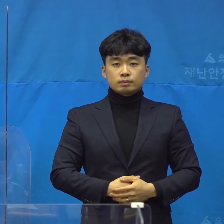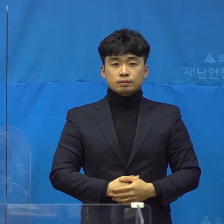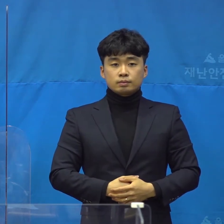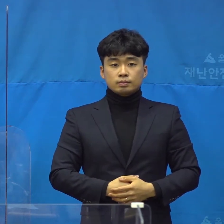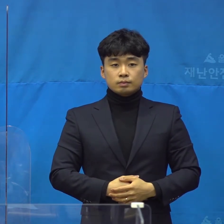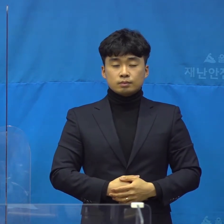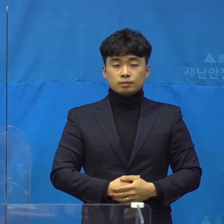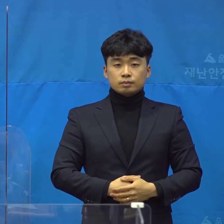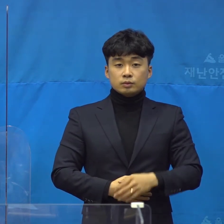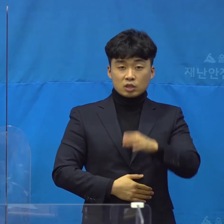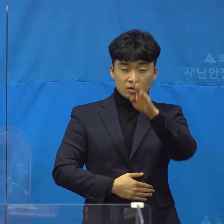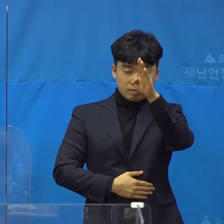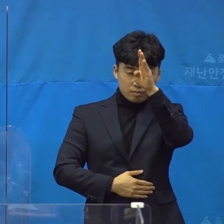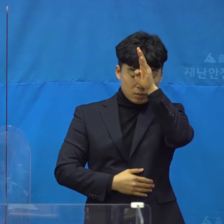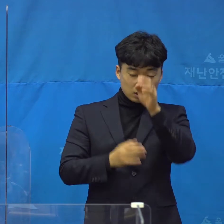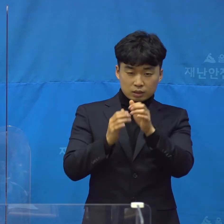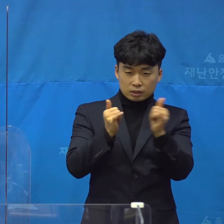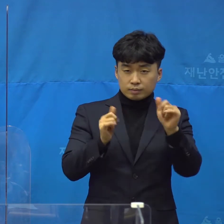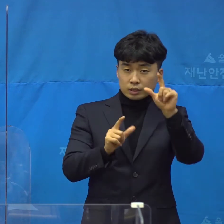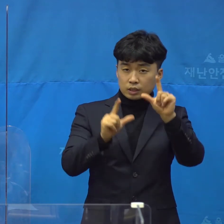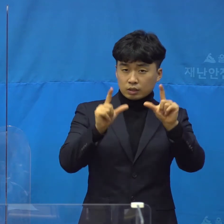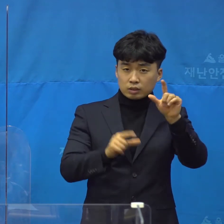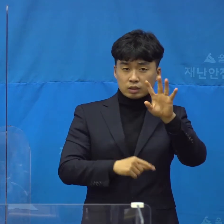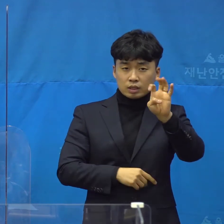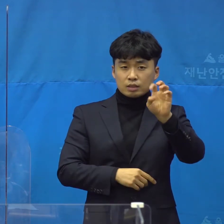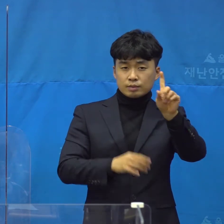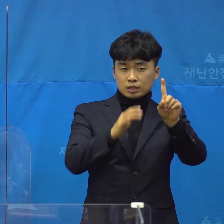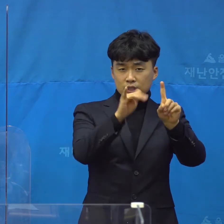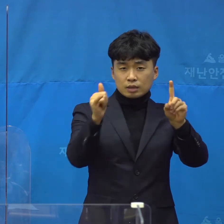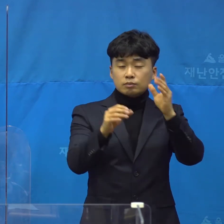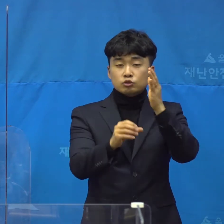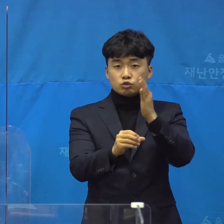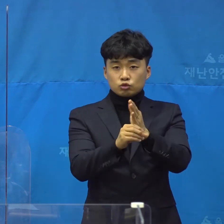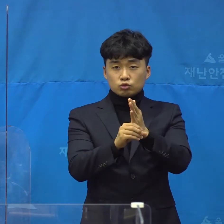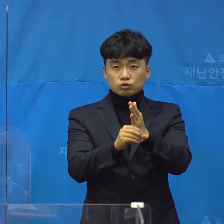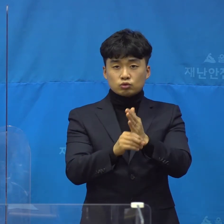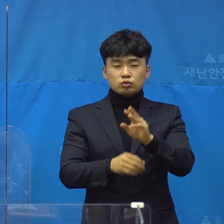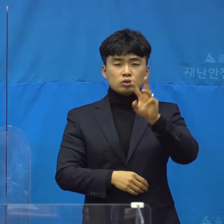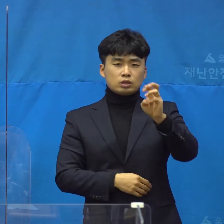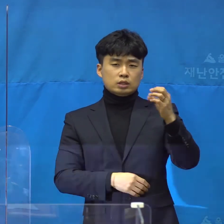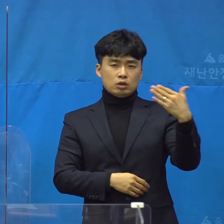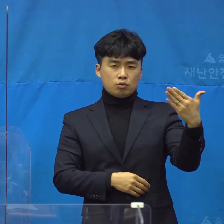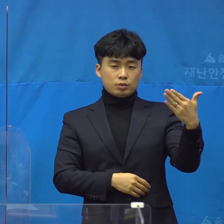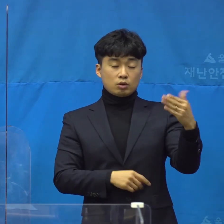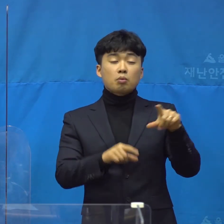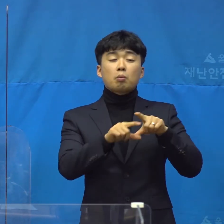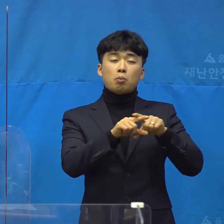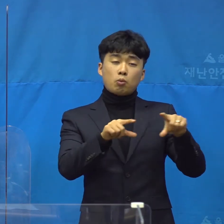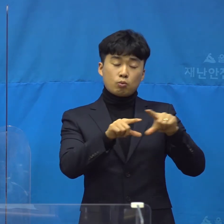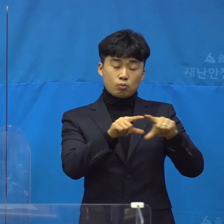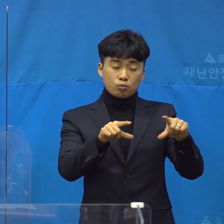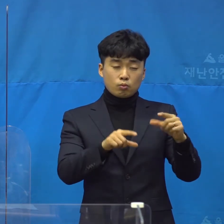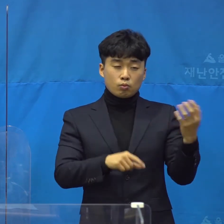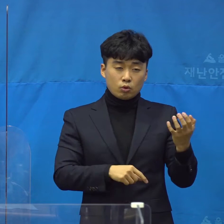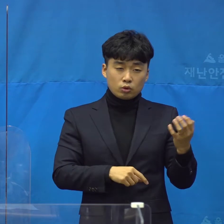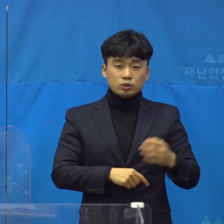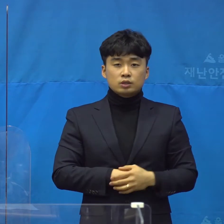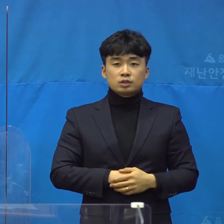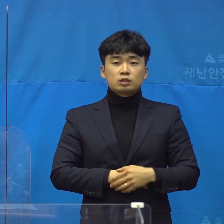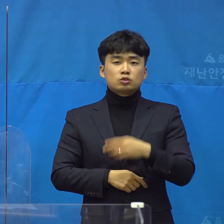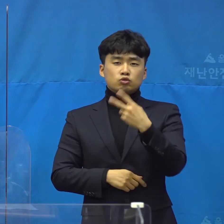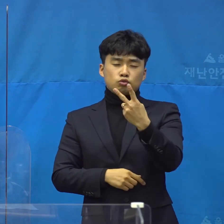환자 병상 상태별 현황입니다. 41명 중 39명이 경증,